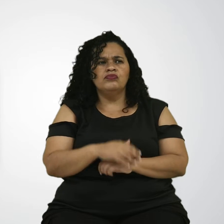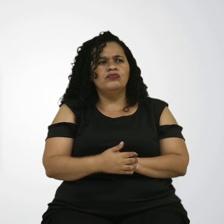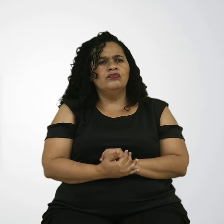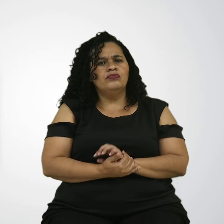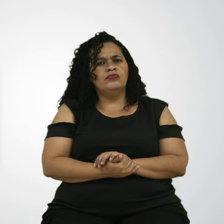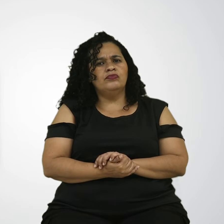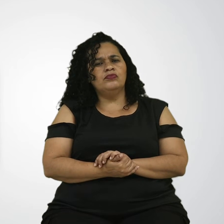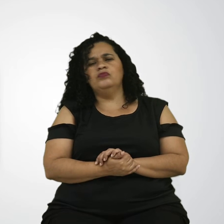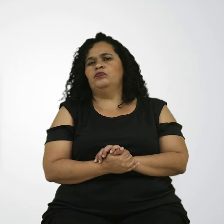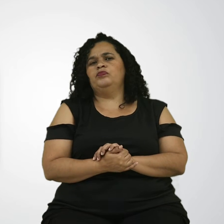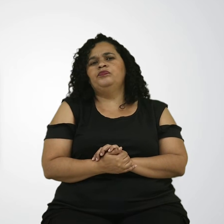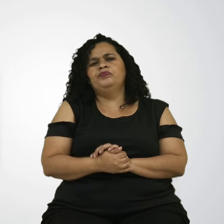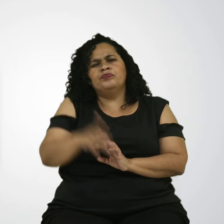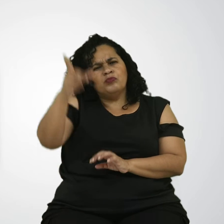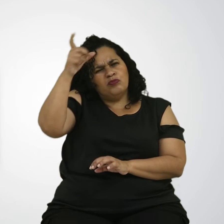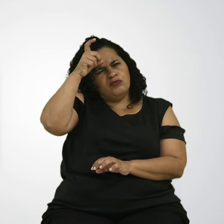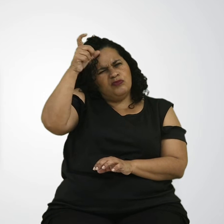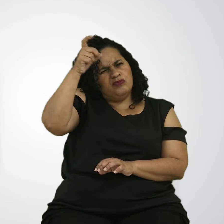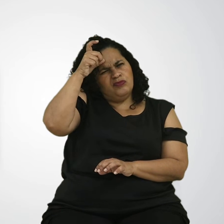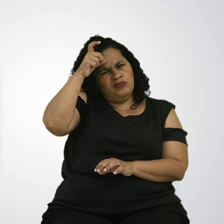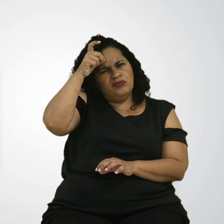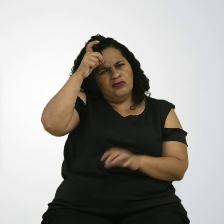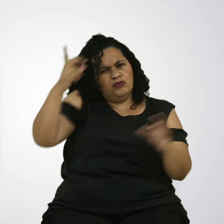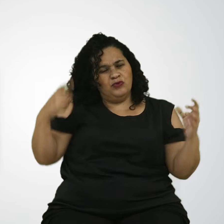O Diabo Veste Prada.